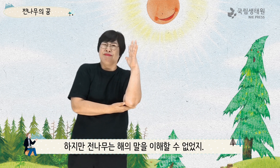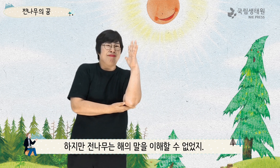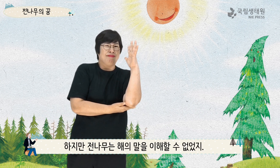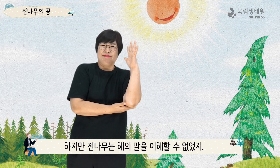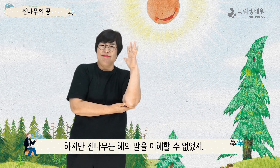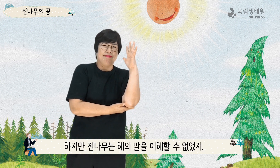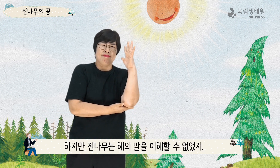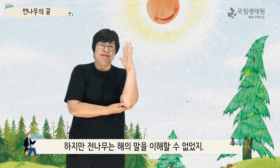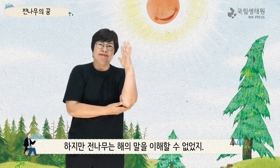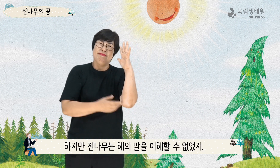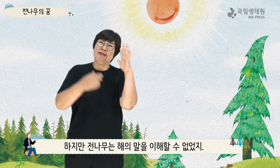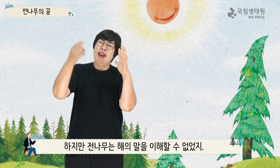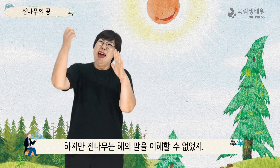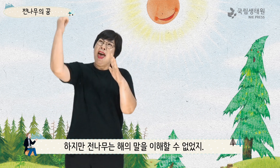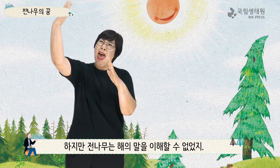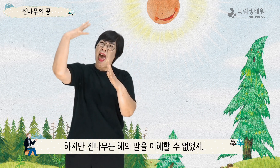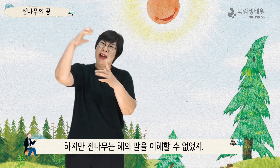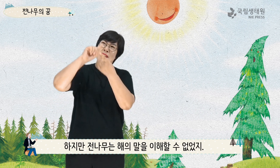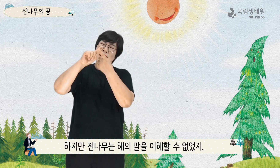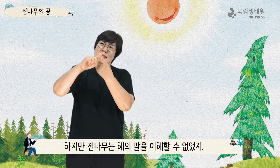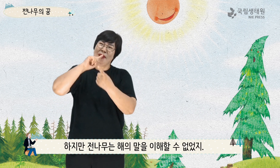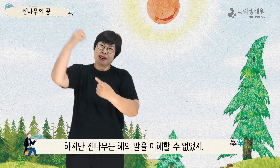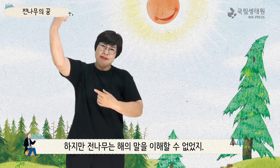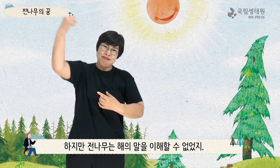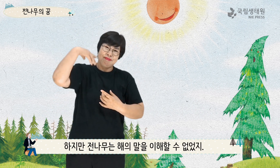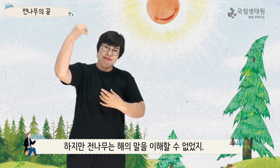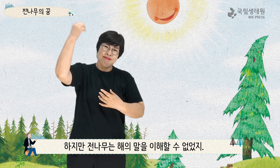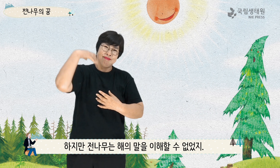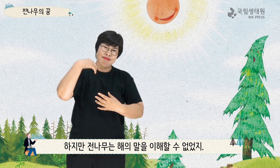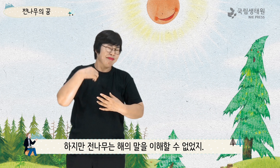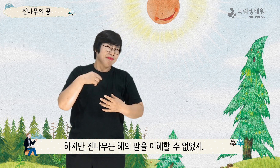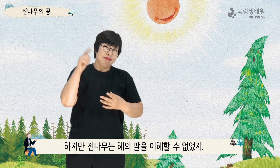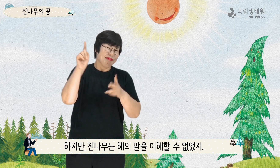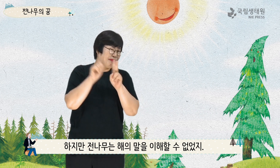하지만 전나무는 해의 말을 이해할 수 없었지.